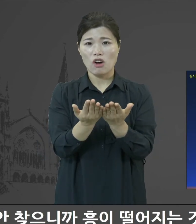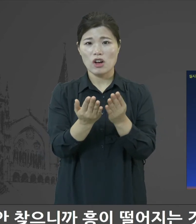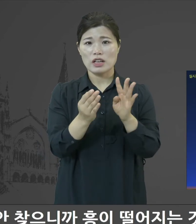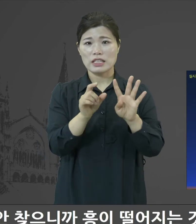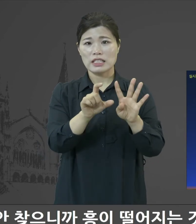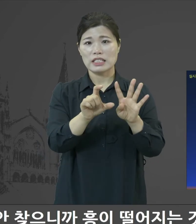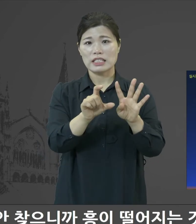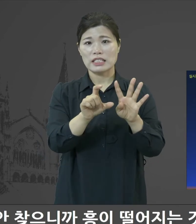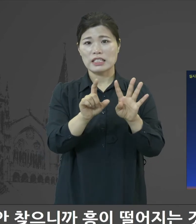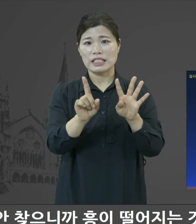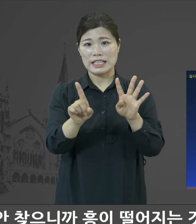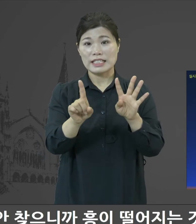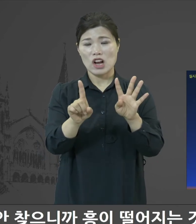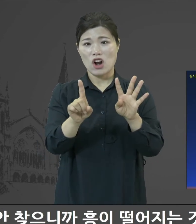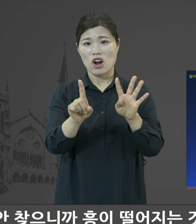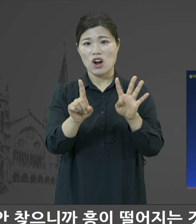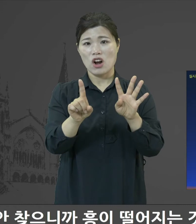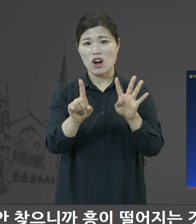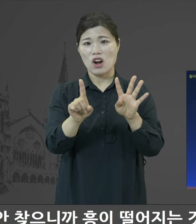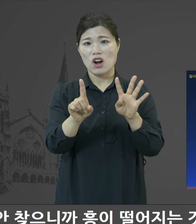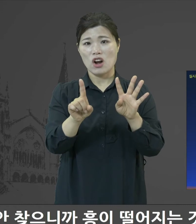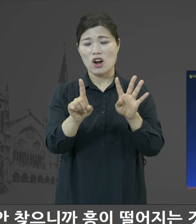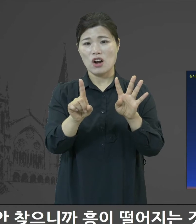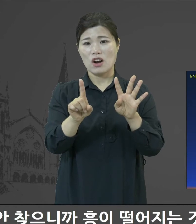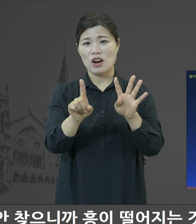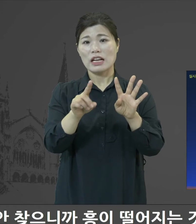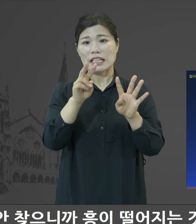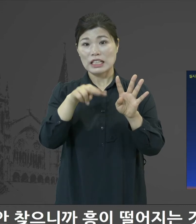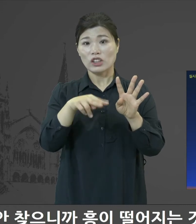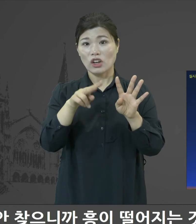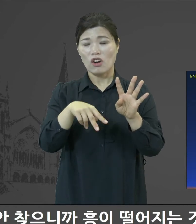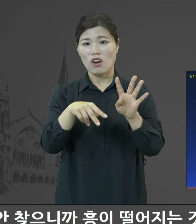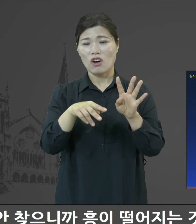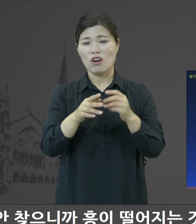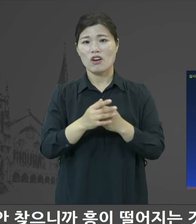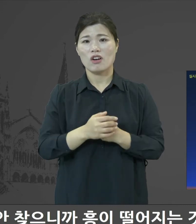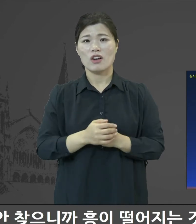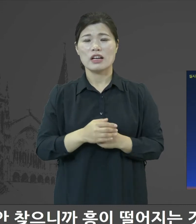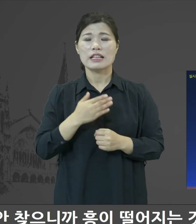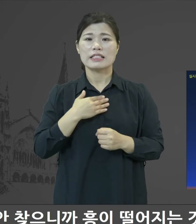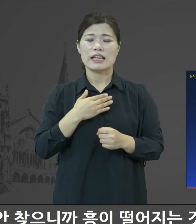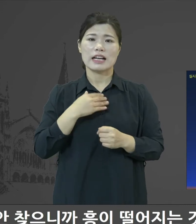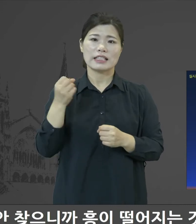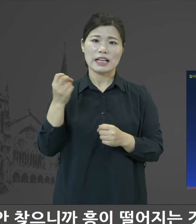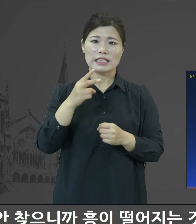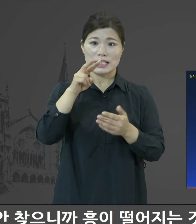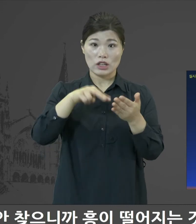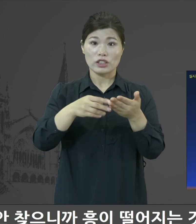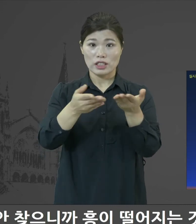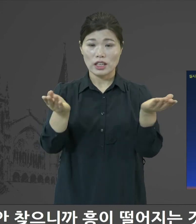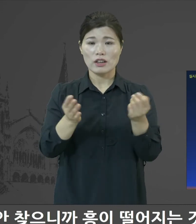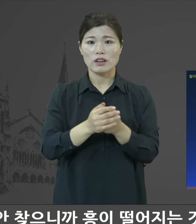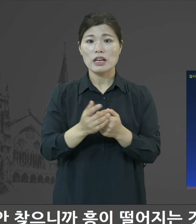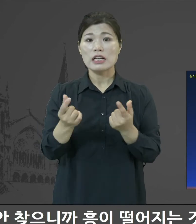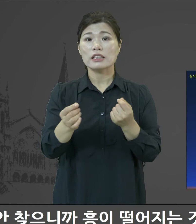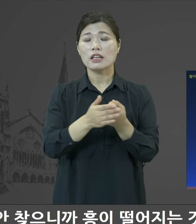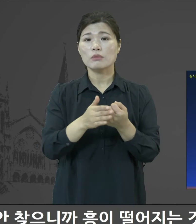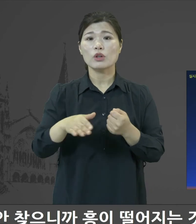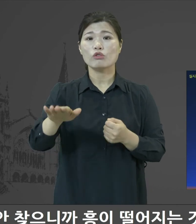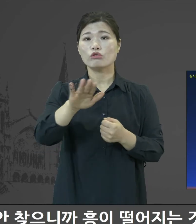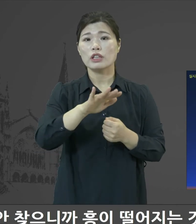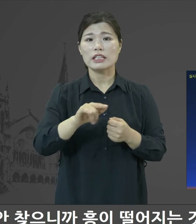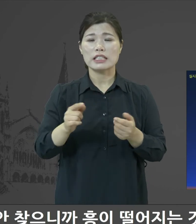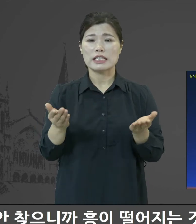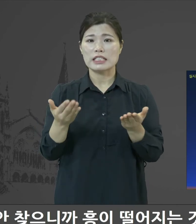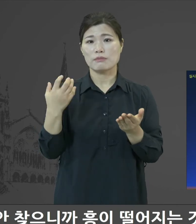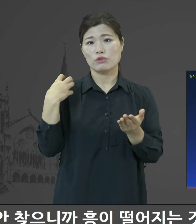4장 1절 찾으셨죠? 조금 전에 읽었던 구절입니다. 이제 제가 한번 성경을 다시 읽어드릴게요. 그러므로 우리가 이 직분을